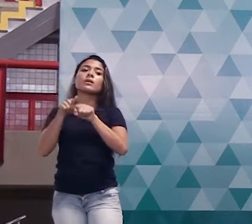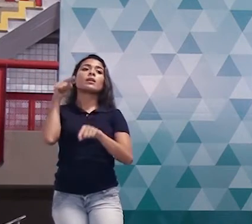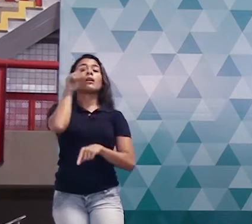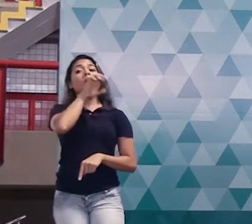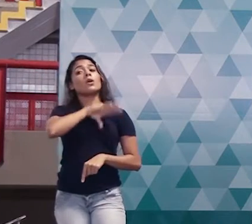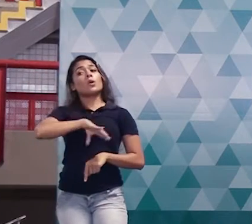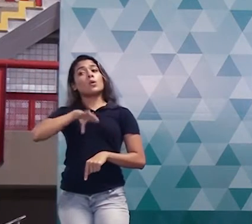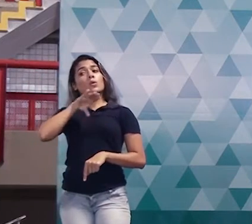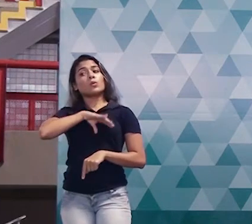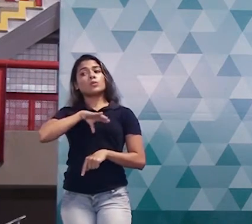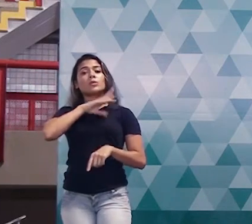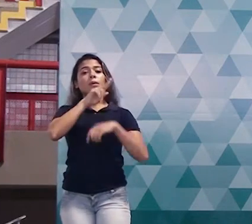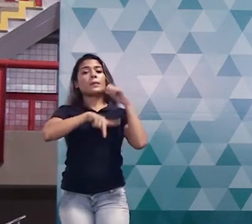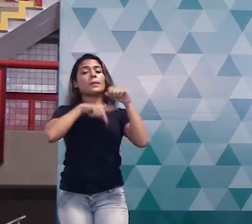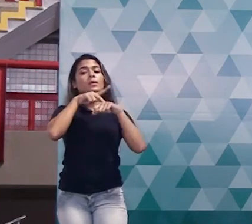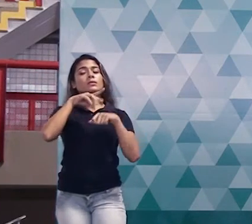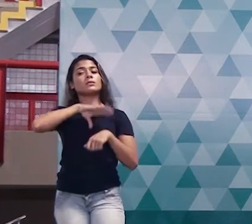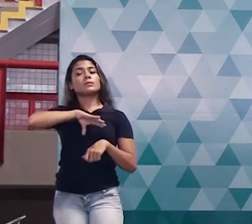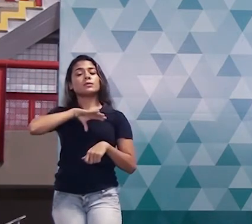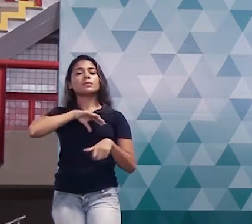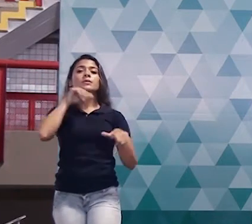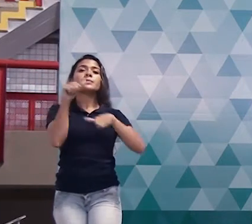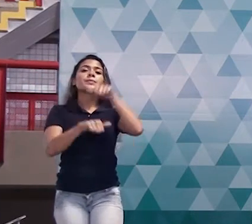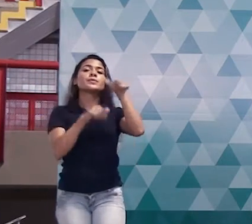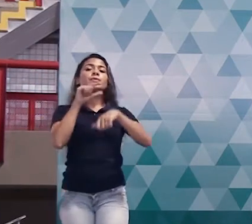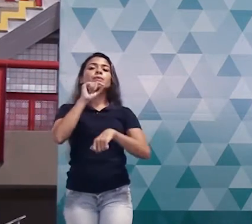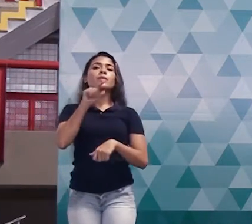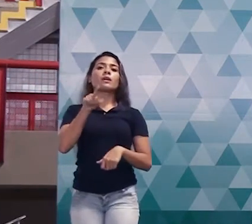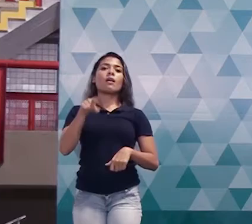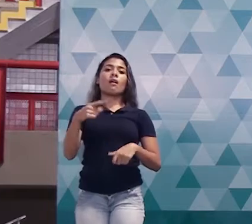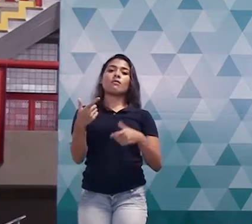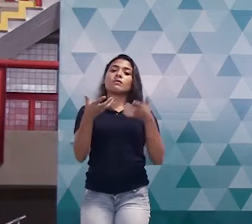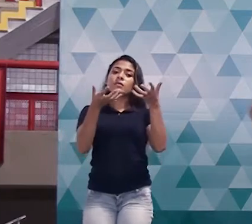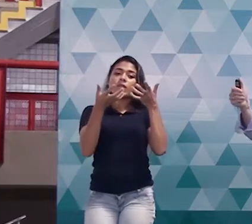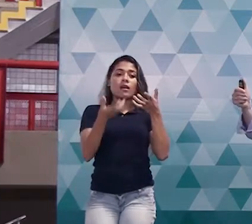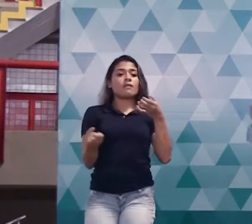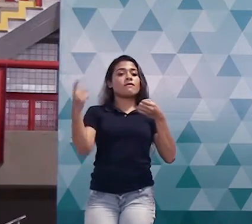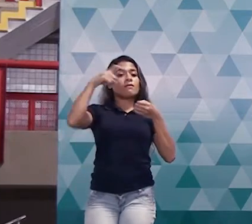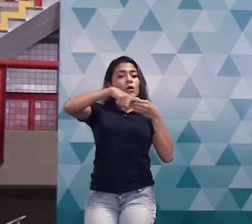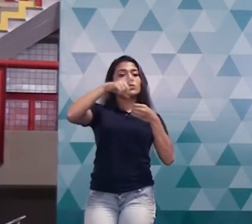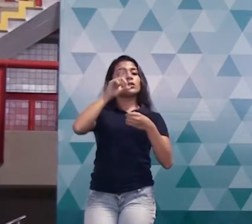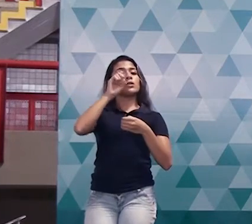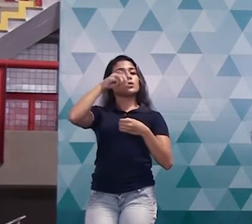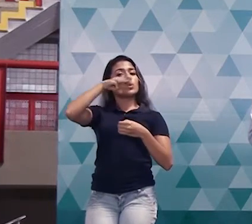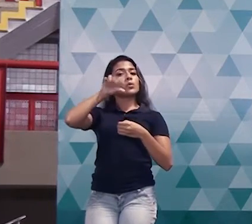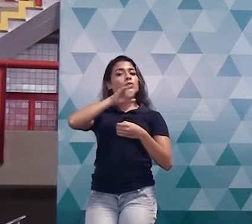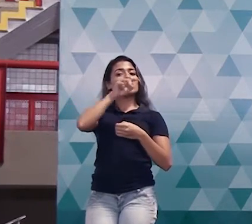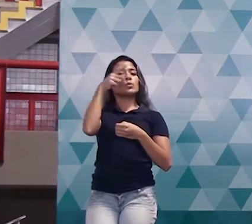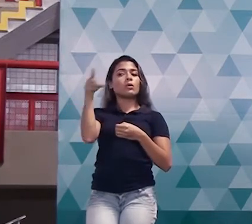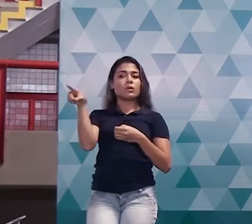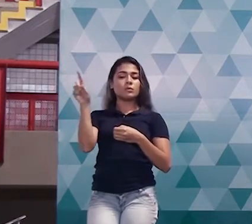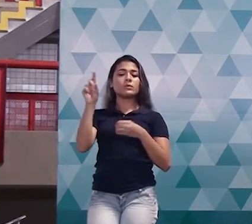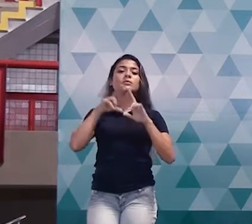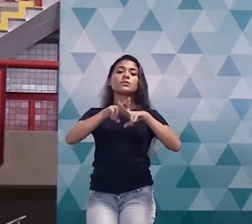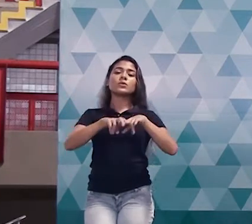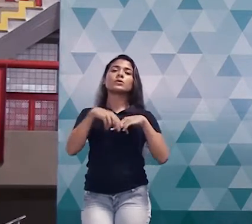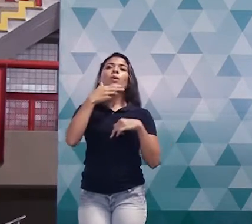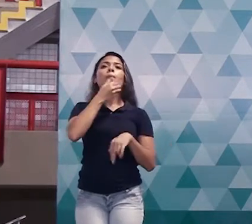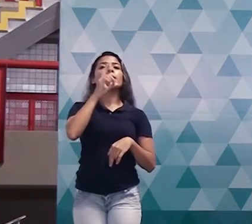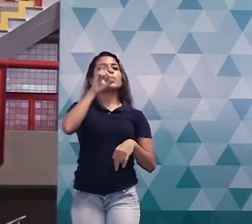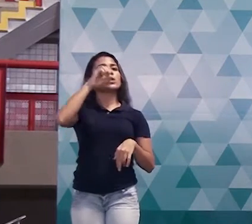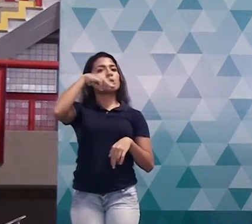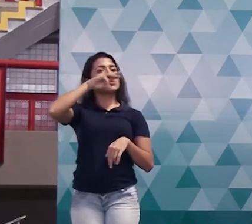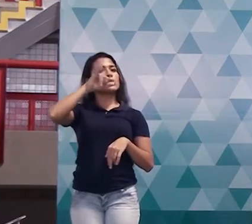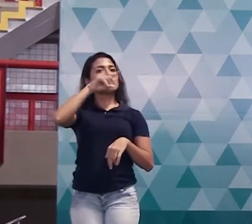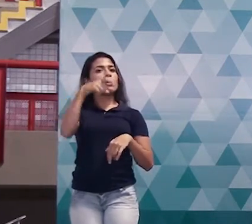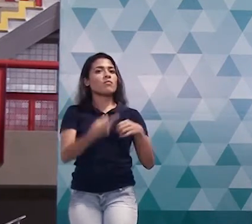Revolução do Porto, uma revolução liberal exigindo a volta de Dom João. E dessa forma, quando Dom João voltar para